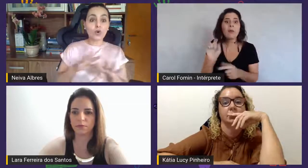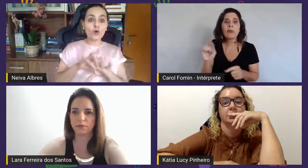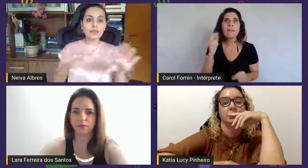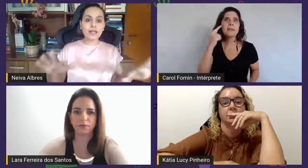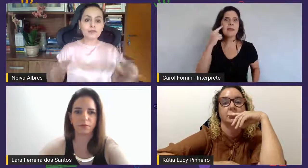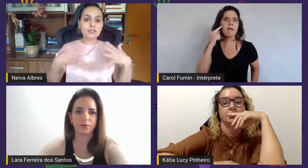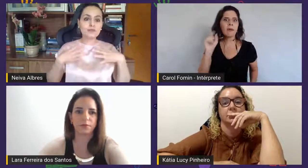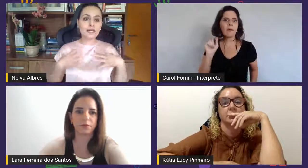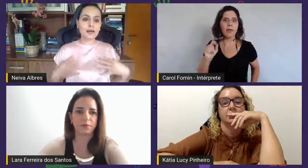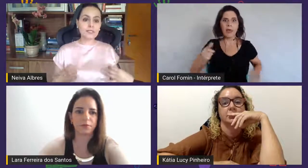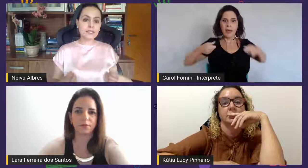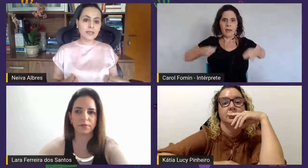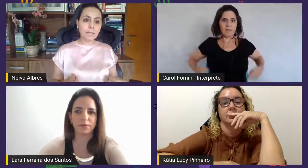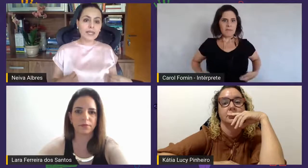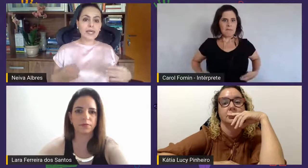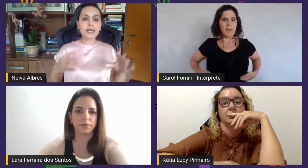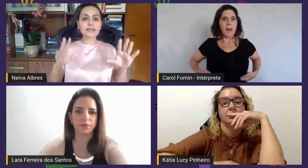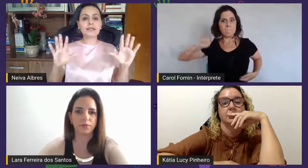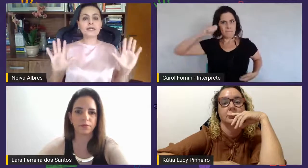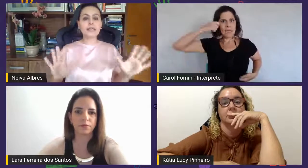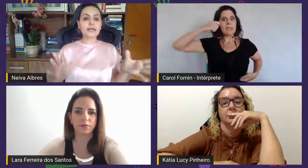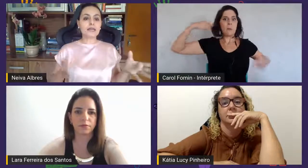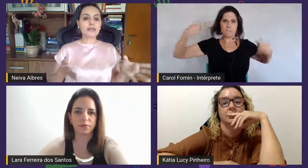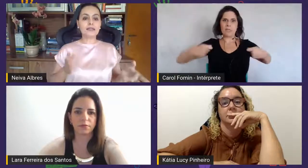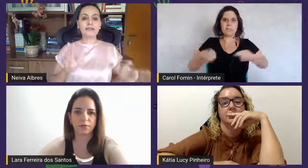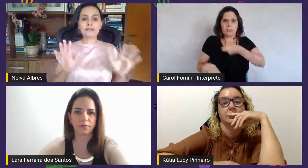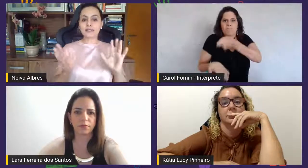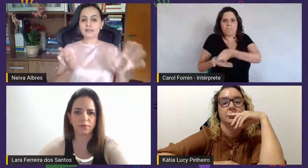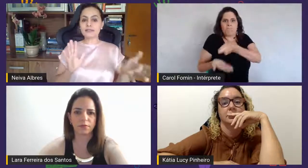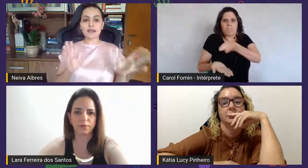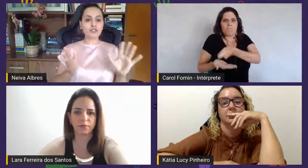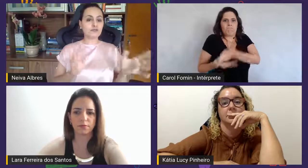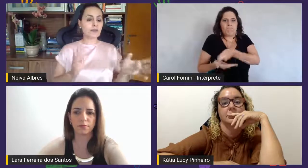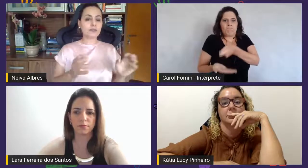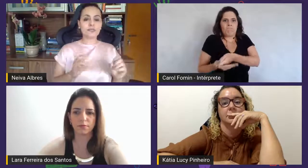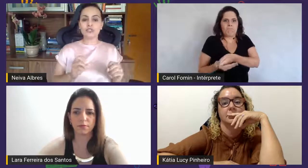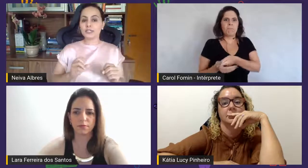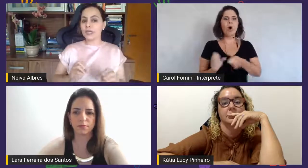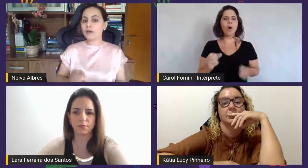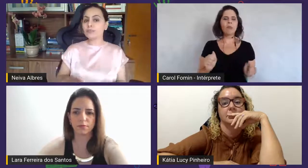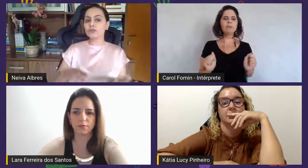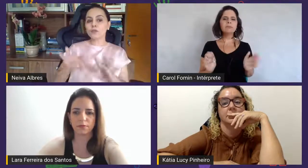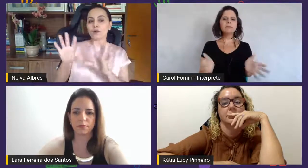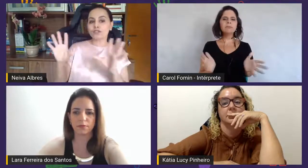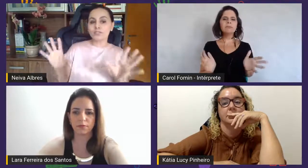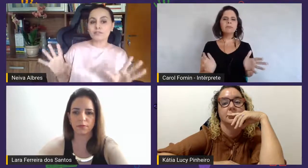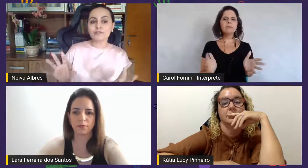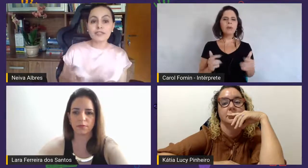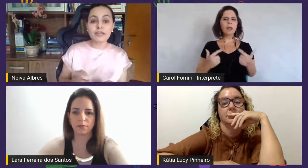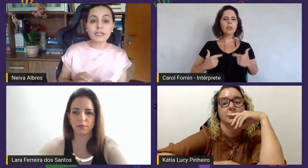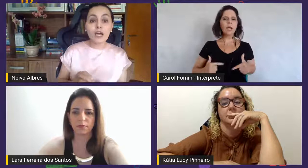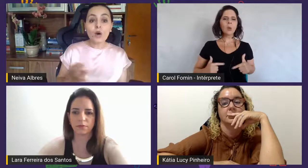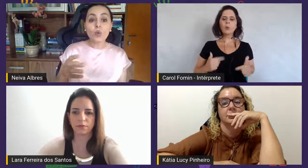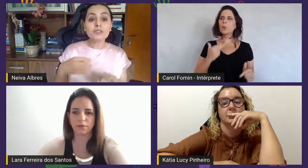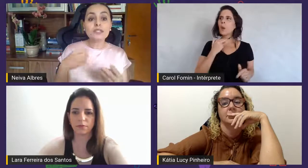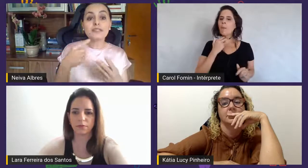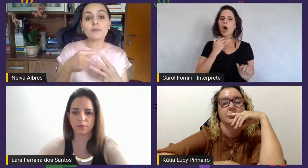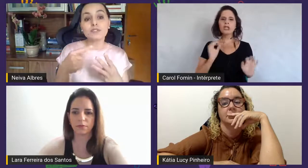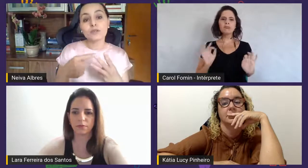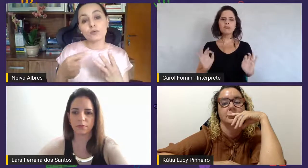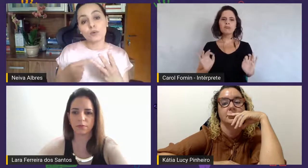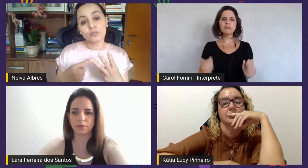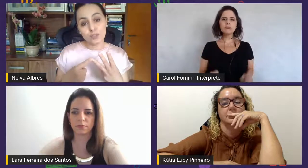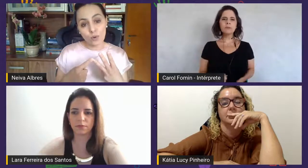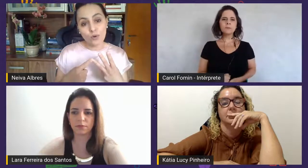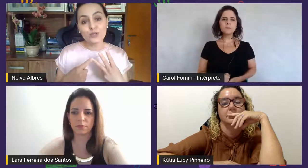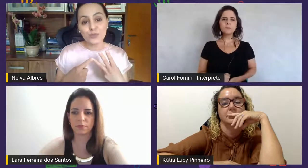de que todo intérprete tem que usar camiseta preta e sinalizar de forma bastante neutra, não pode interferir. Os